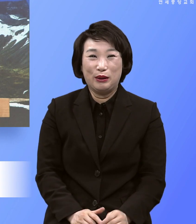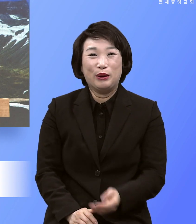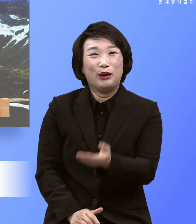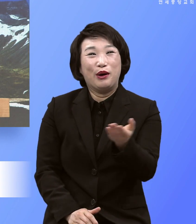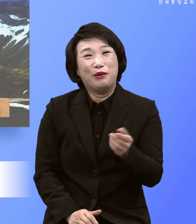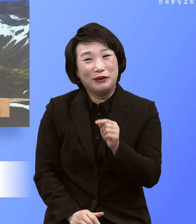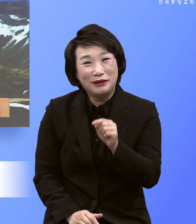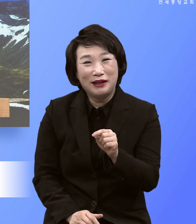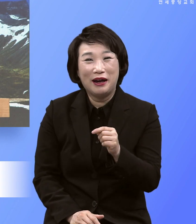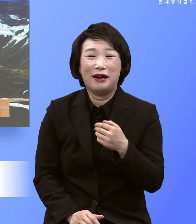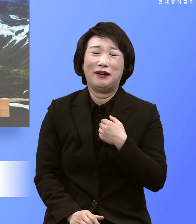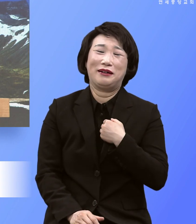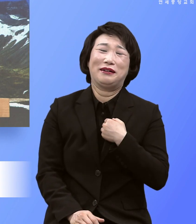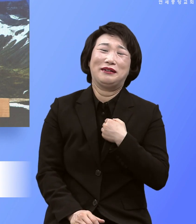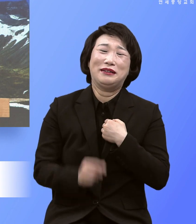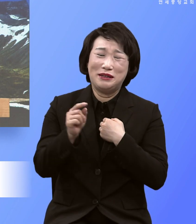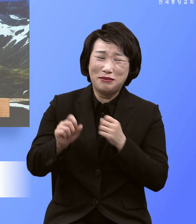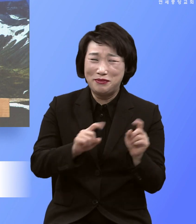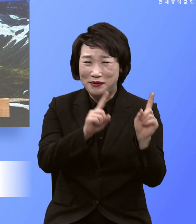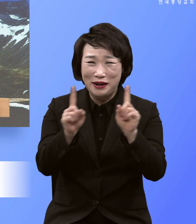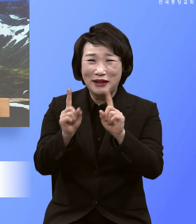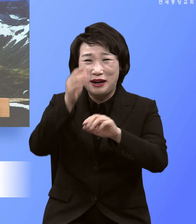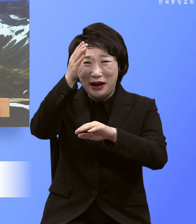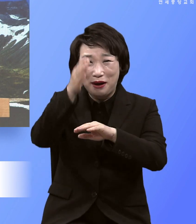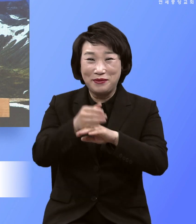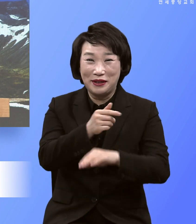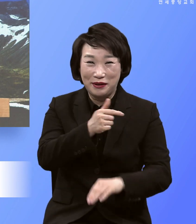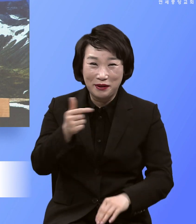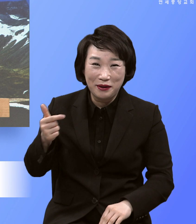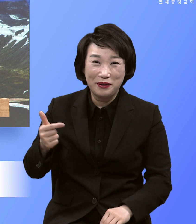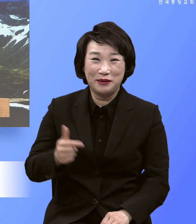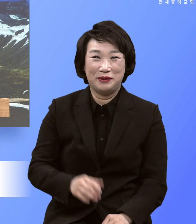얼마나 이 부활이 감사한 것인가.